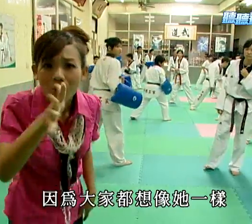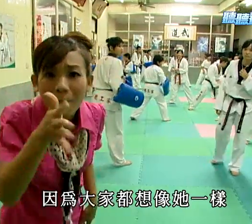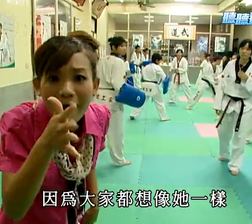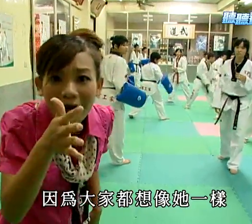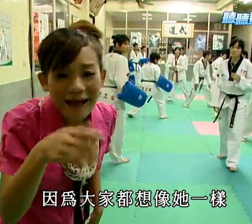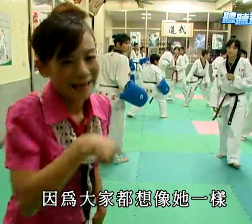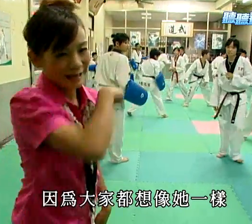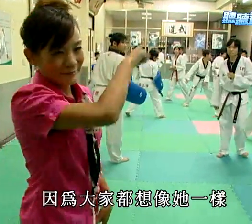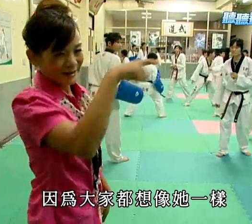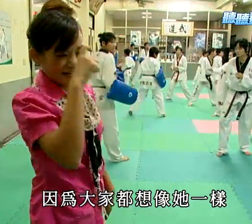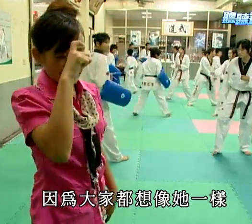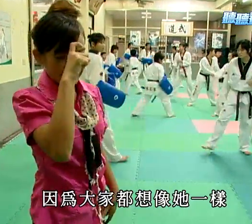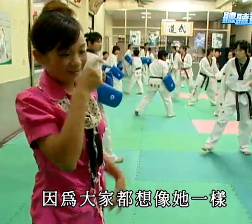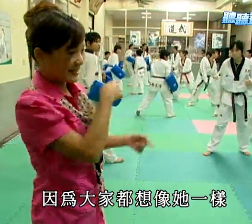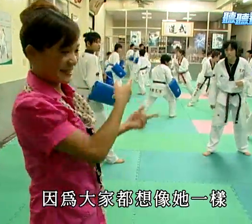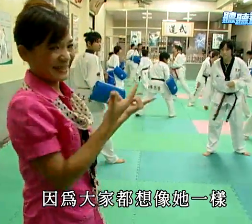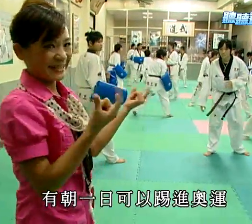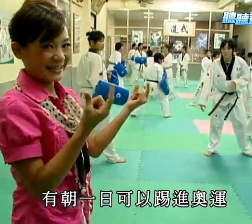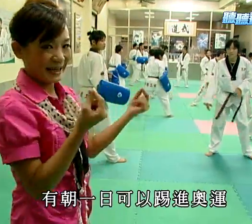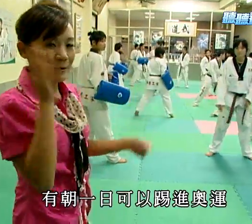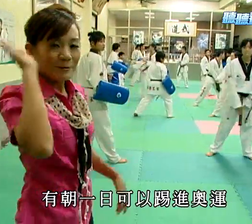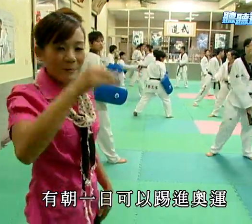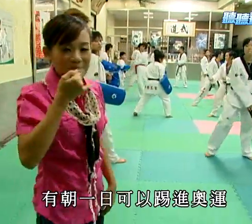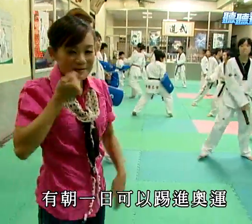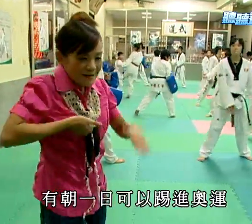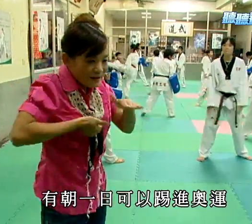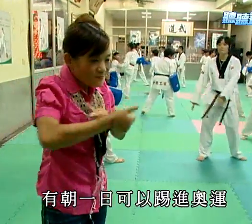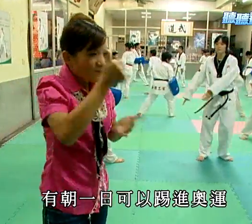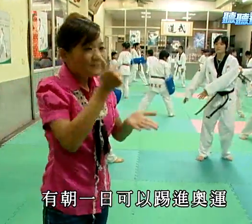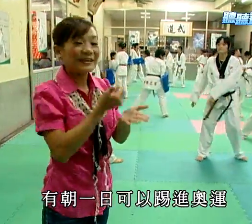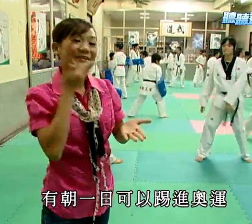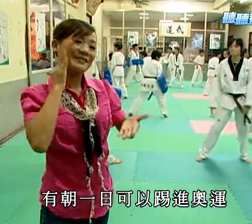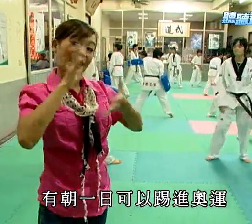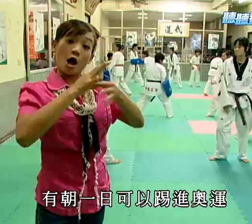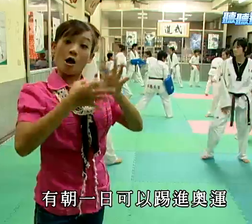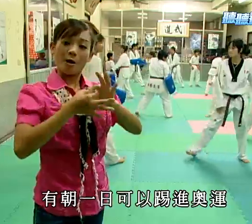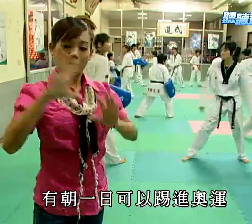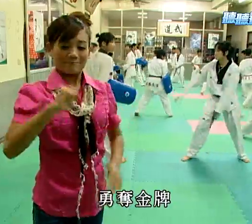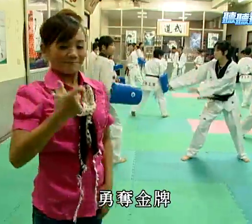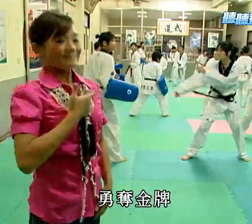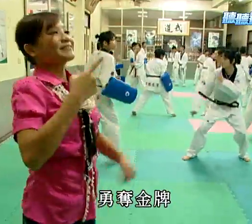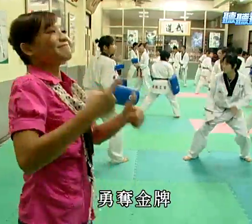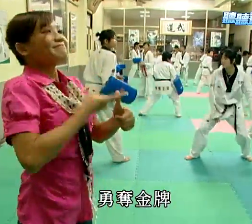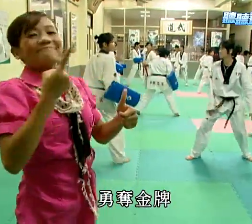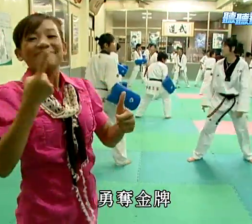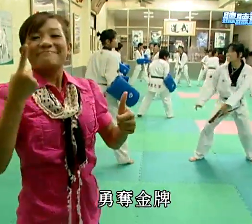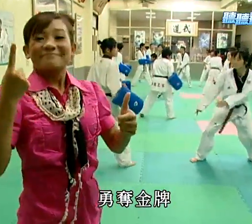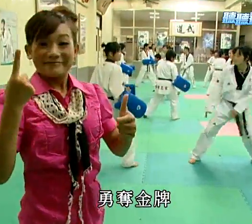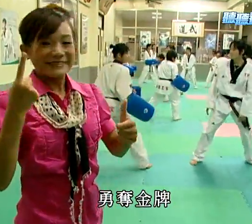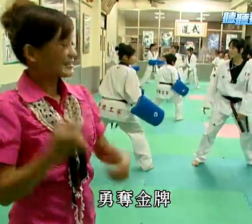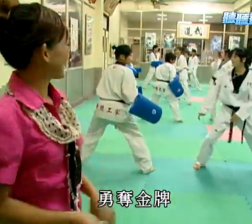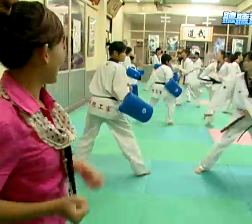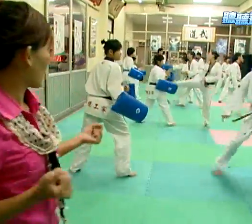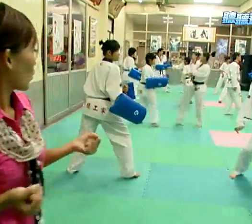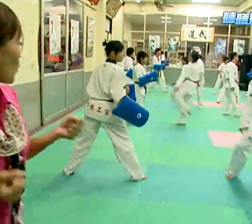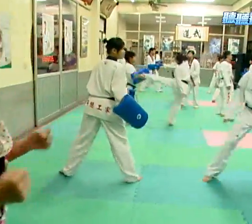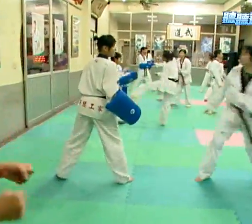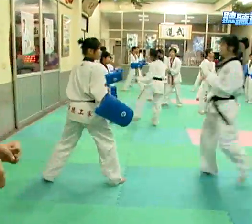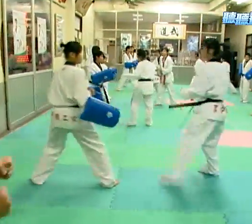大家都想像他一样，有朝一日可以踢进奥运，勇夺金牌呢。 这